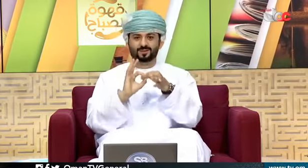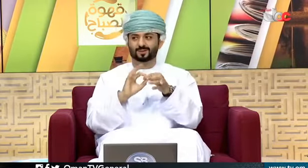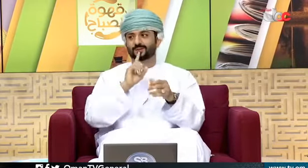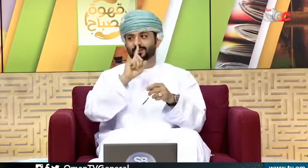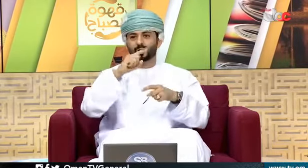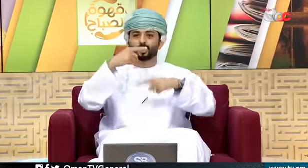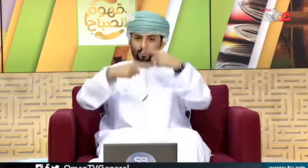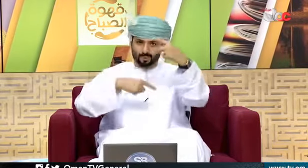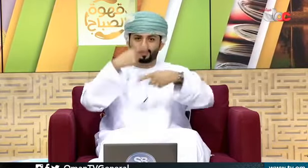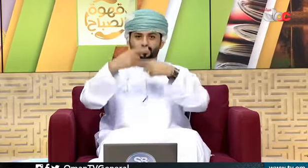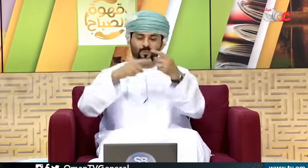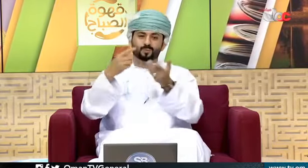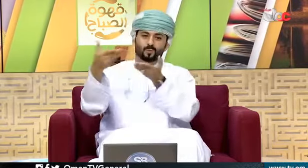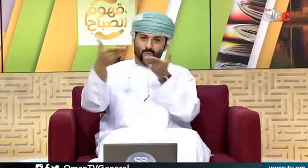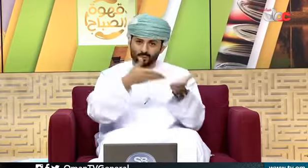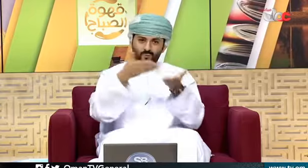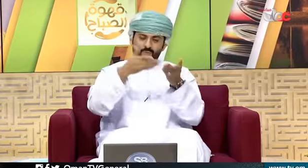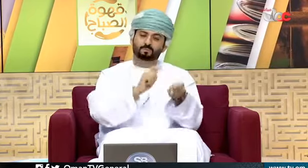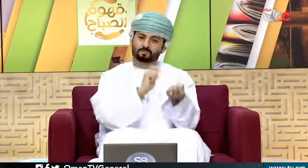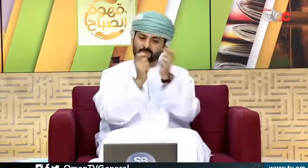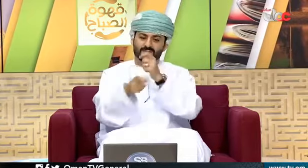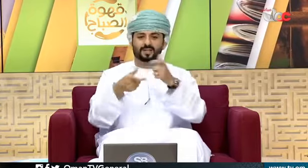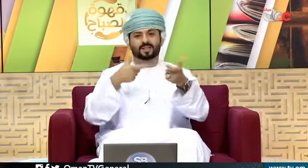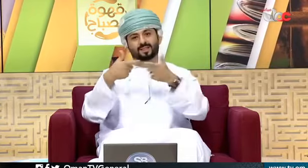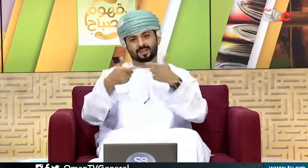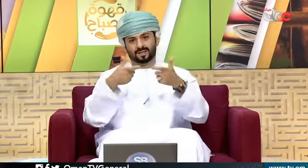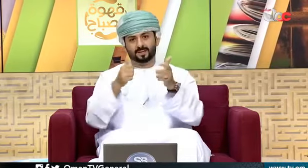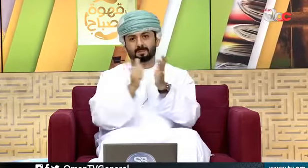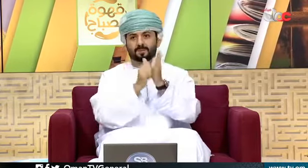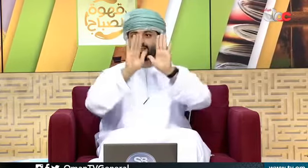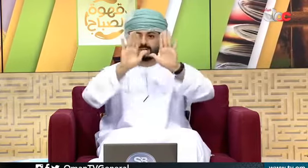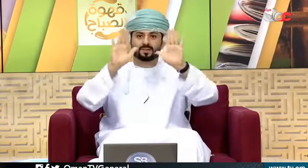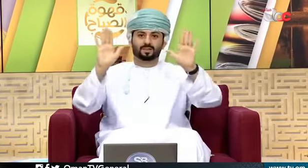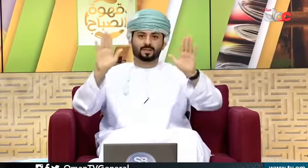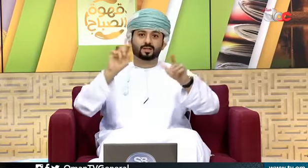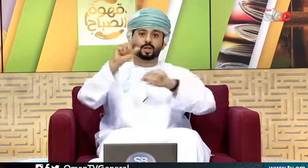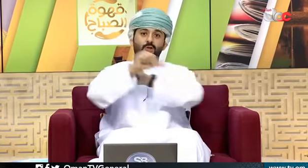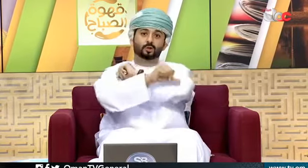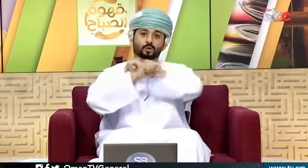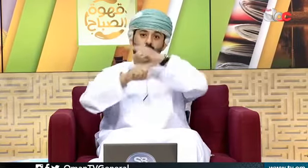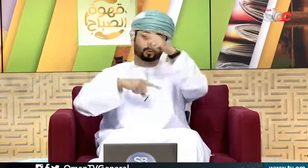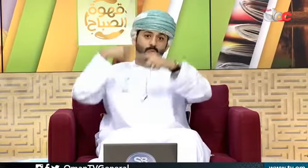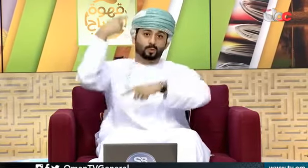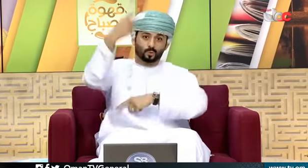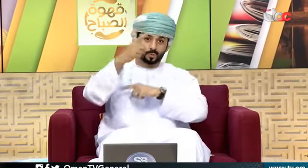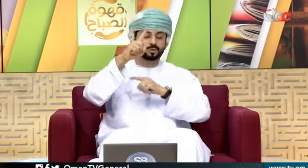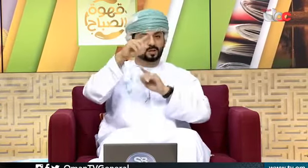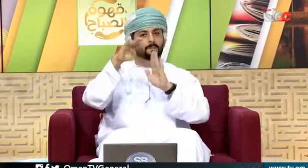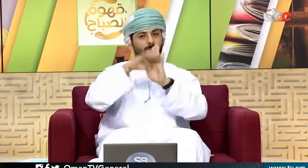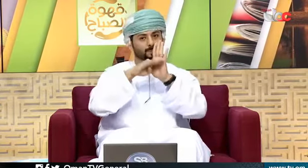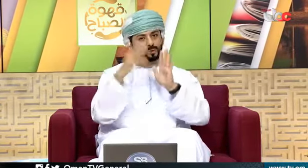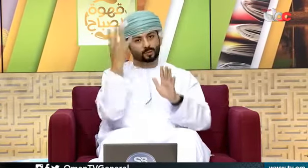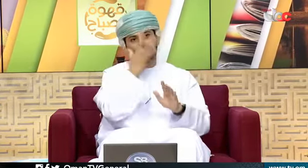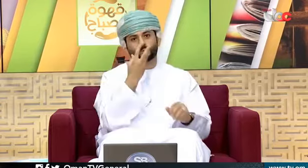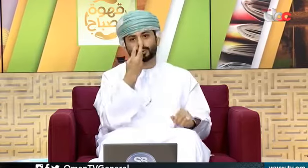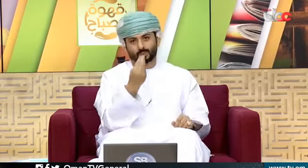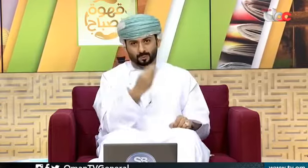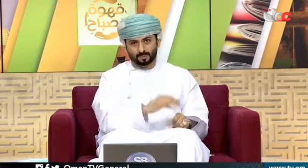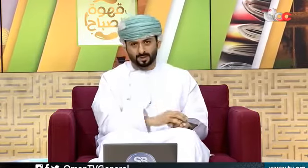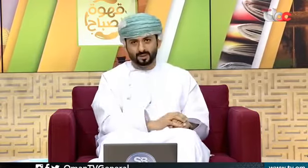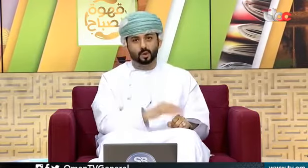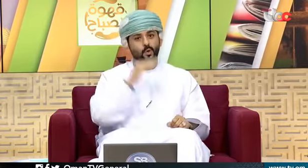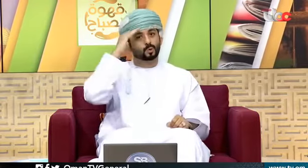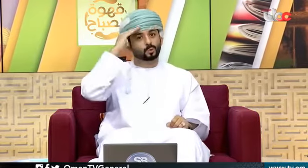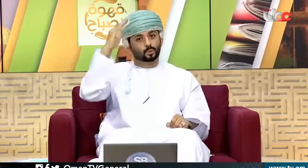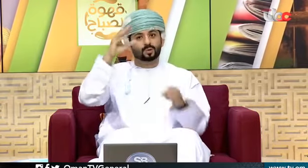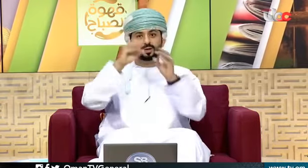التقني السهل، إن شاء الله راح يكون معنا ضيوف آخرين في حلقات قادمة راح يكون بنفس التقنية، وبحيث